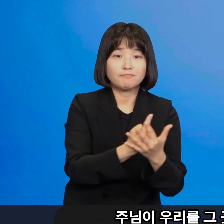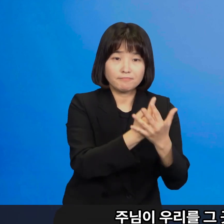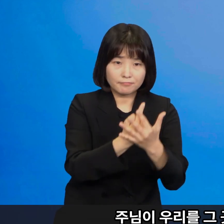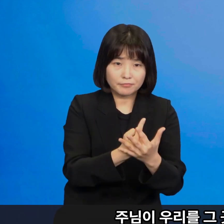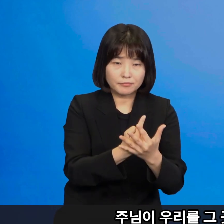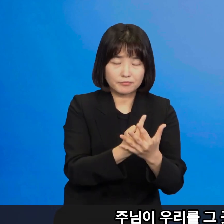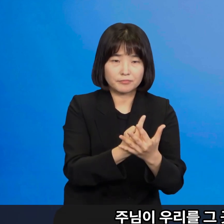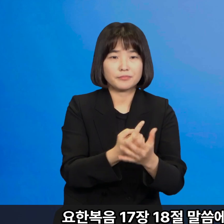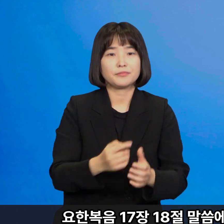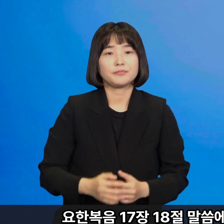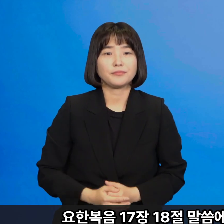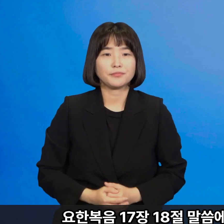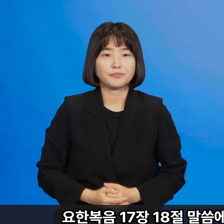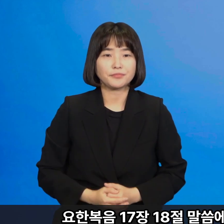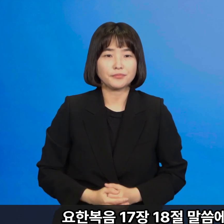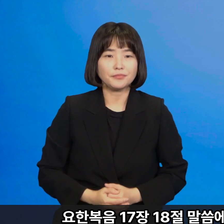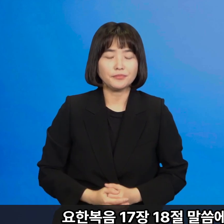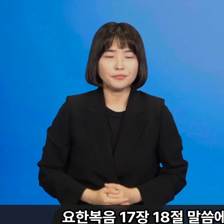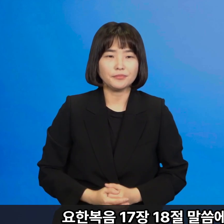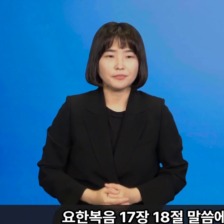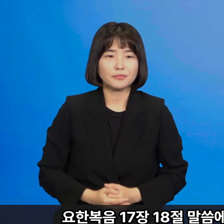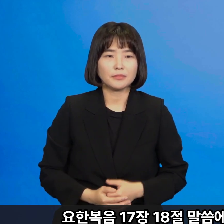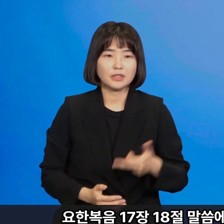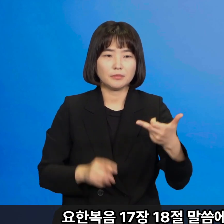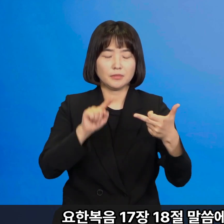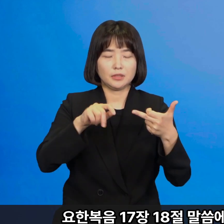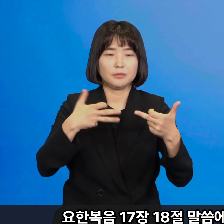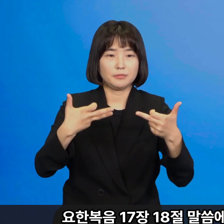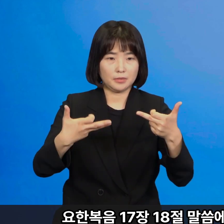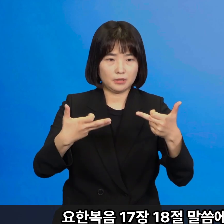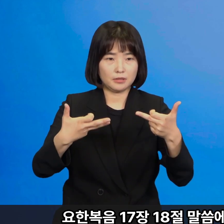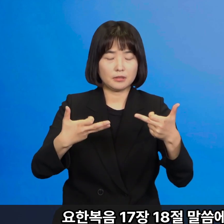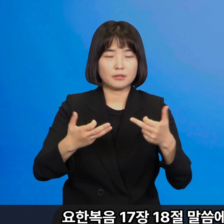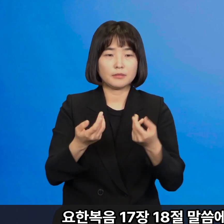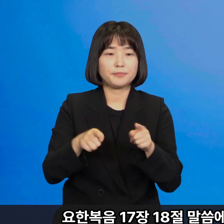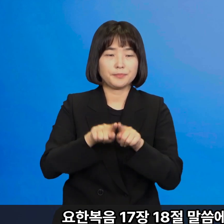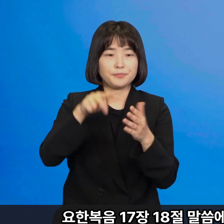그곳으로 보내시는 거예요. 요한복음 17장 18절 말씀에